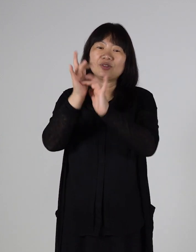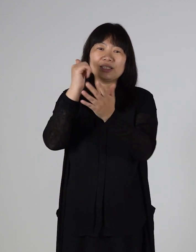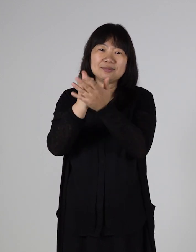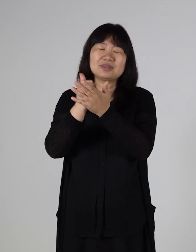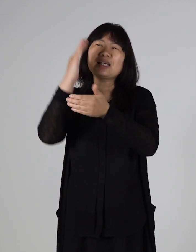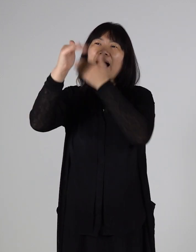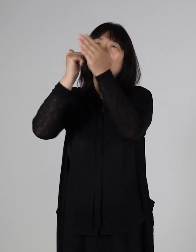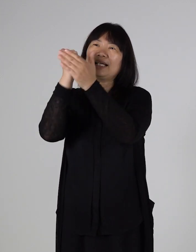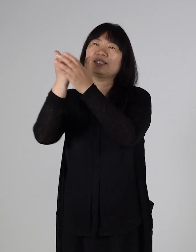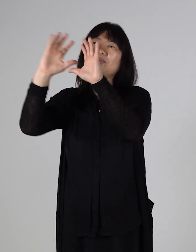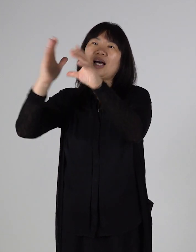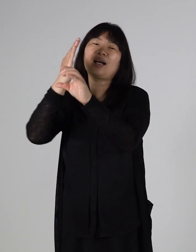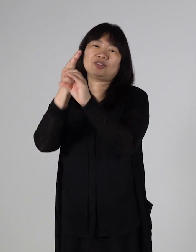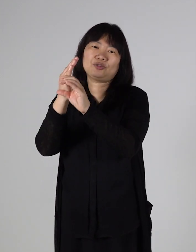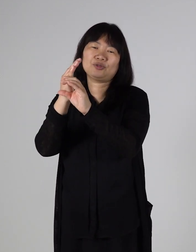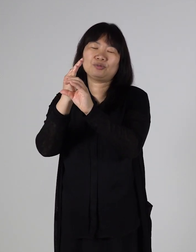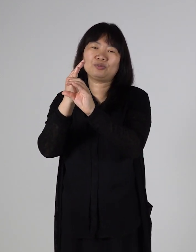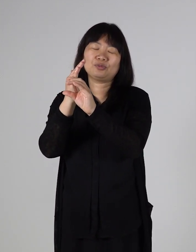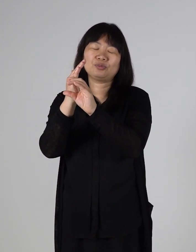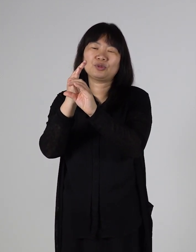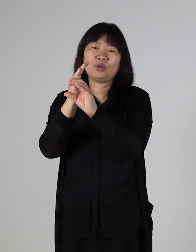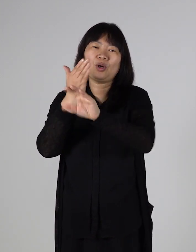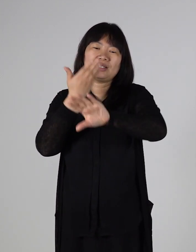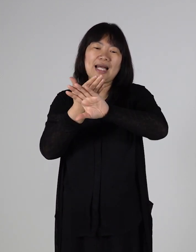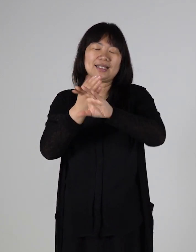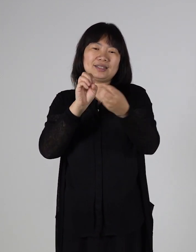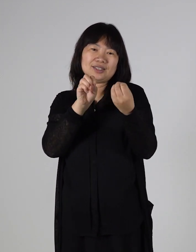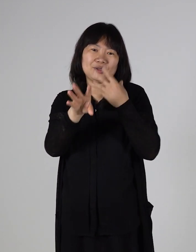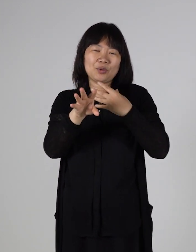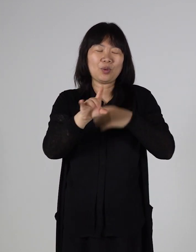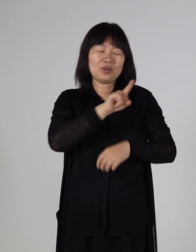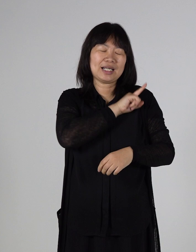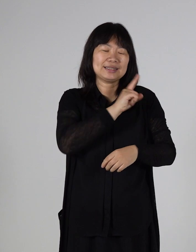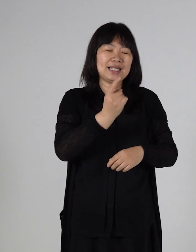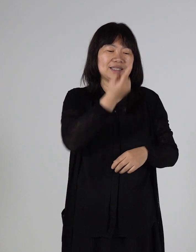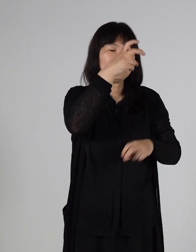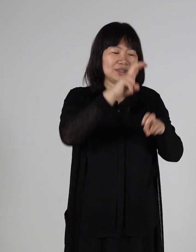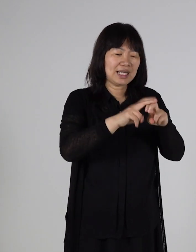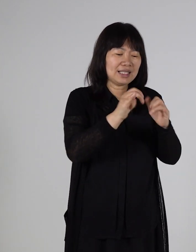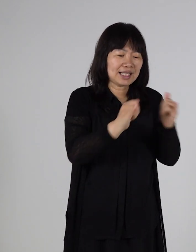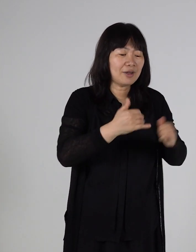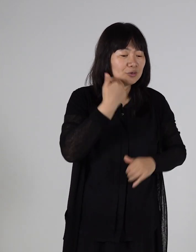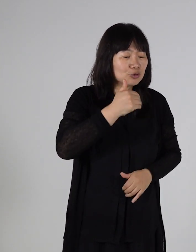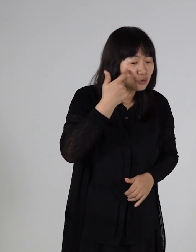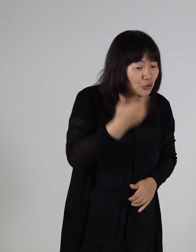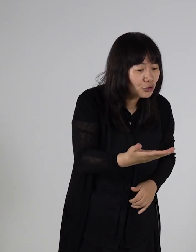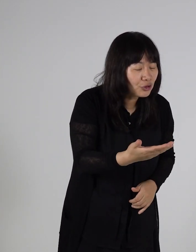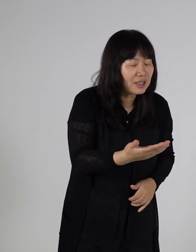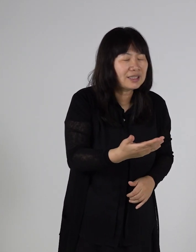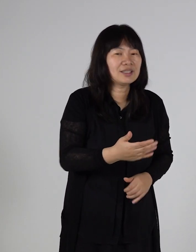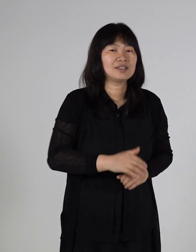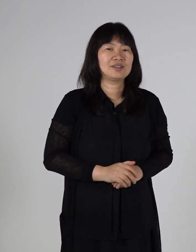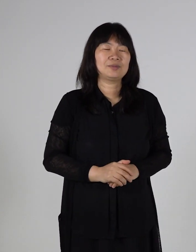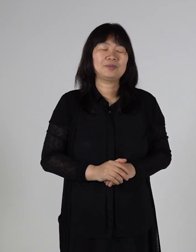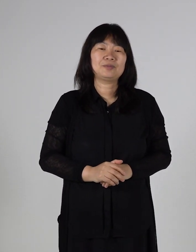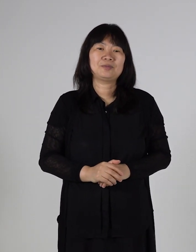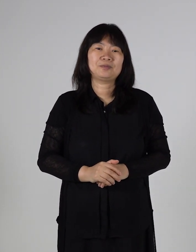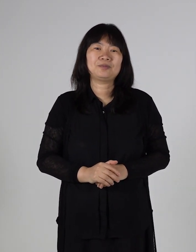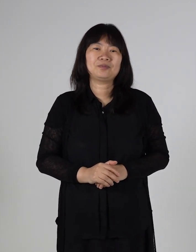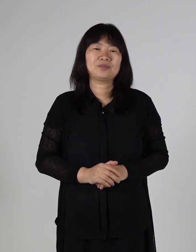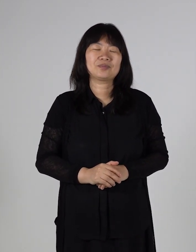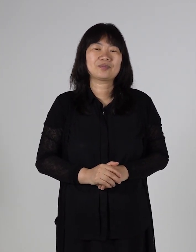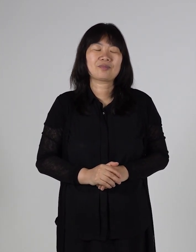질문을 전혀 다른 기준으로 대답을 하시는 거예요. 낮은 자. 이건 계급이 낮다는 말이